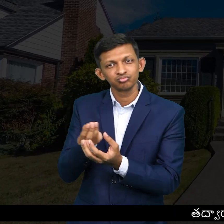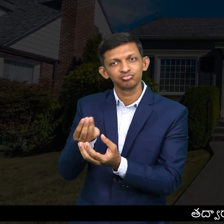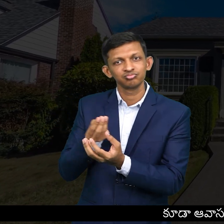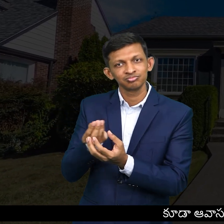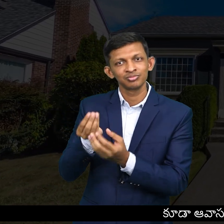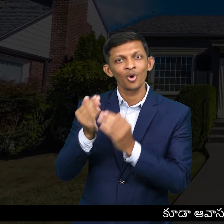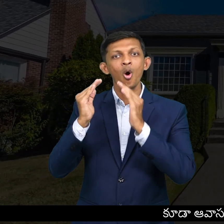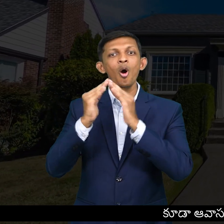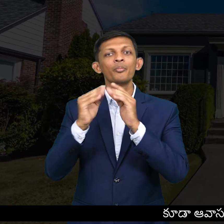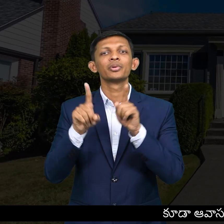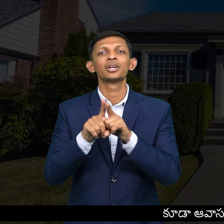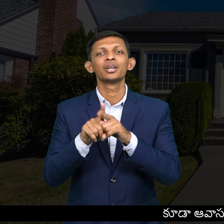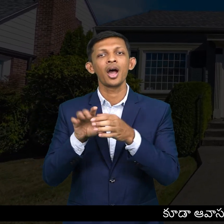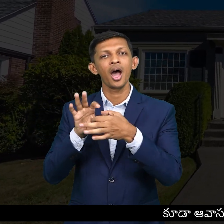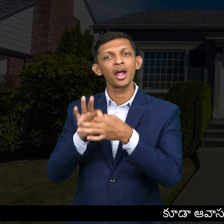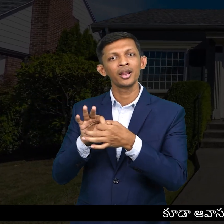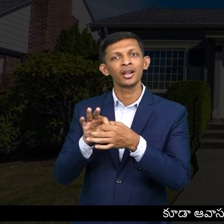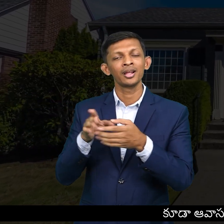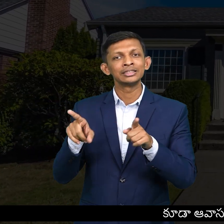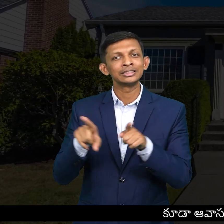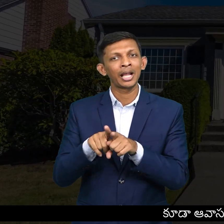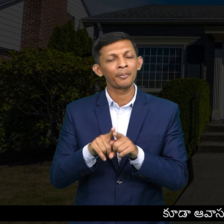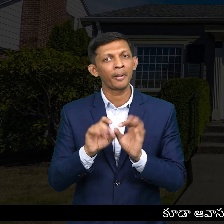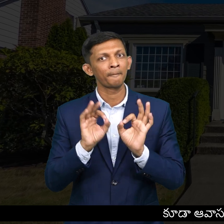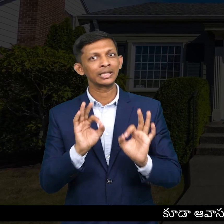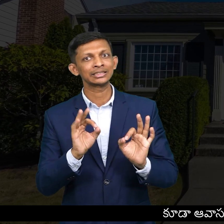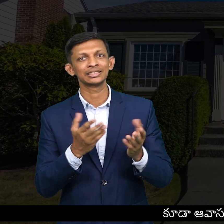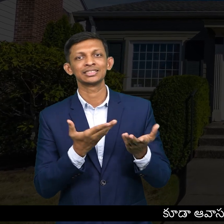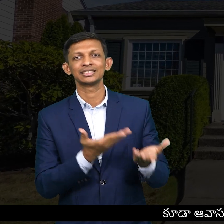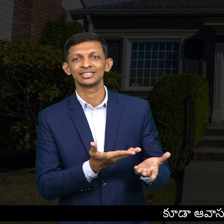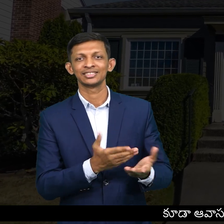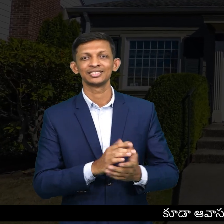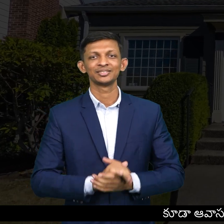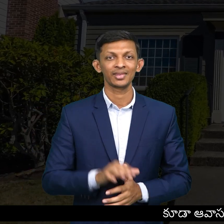మన ఇంటిని కూడా ఆవాసంగా చేసుకుంటాము.